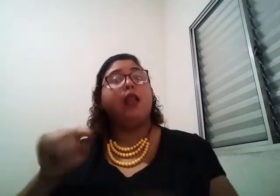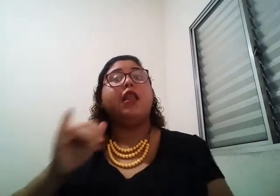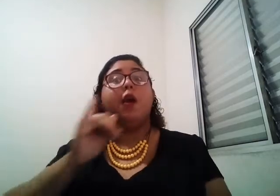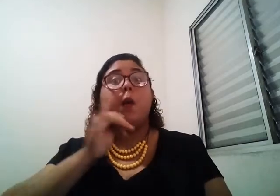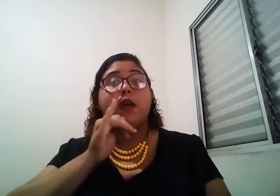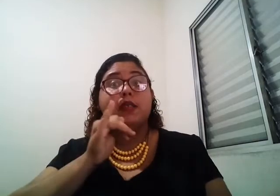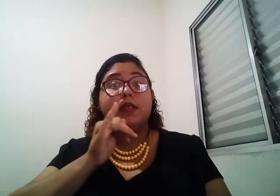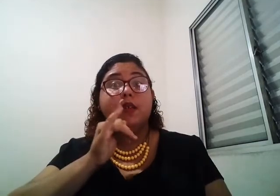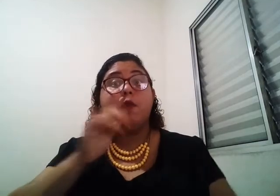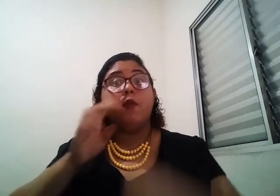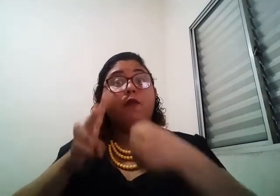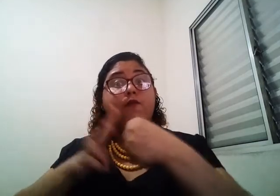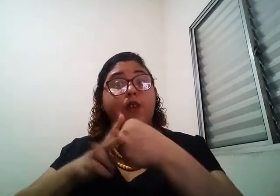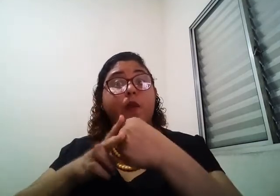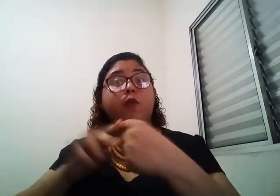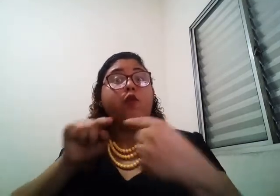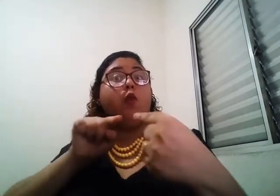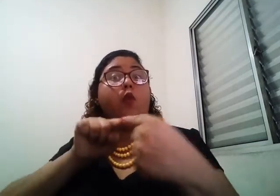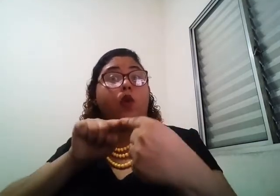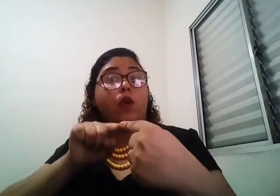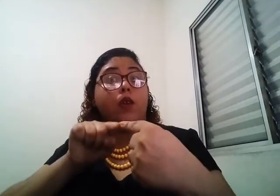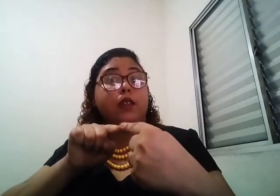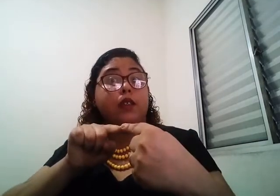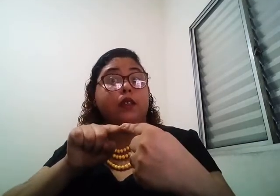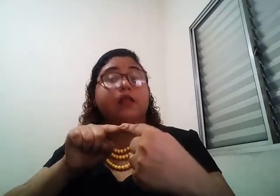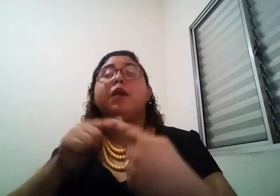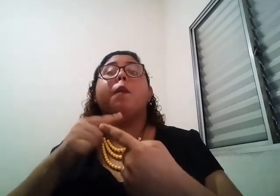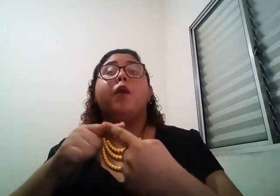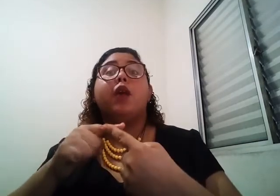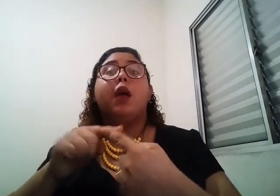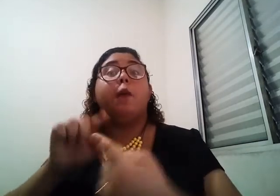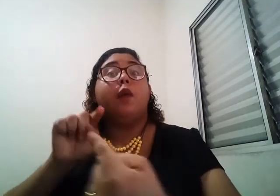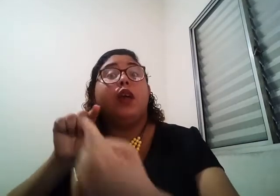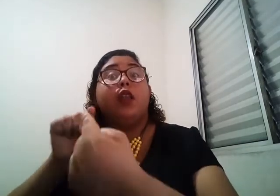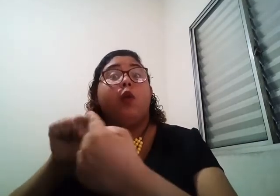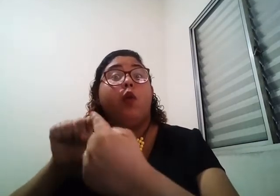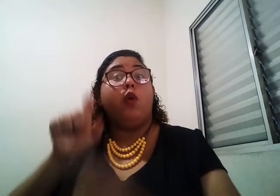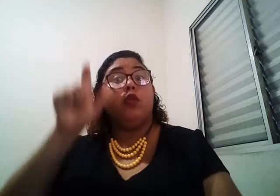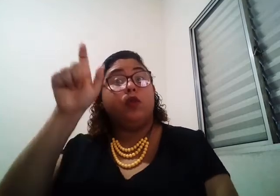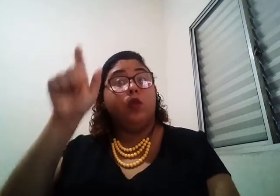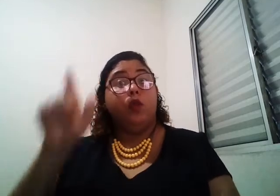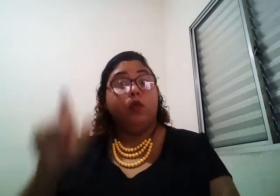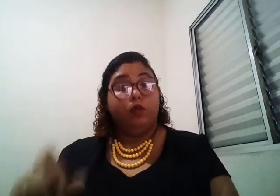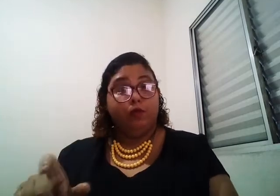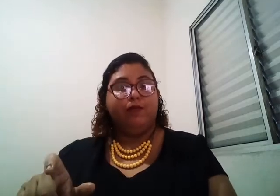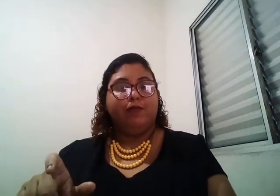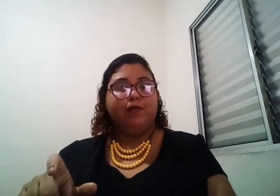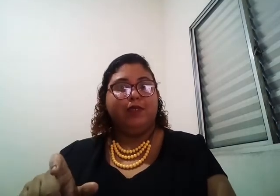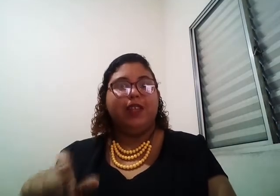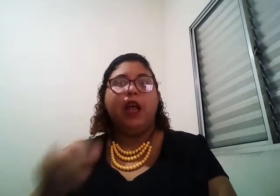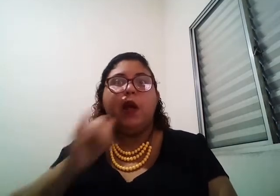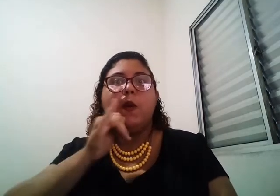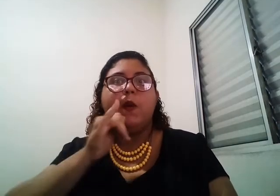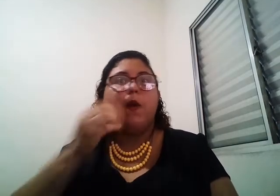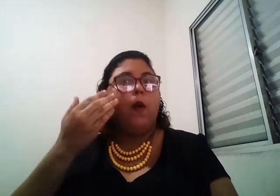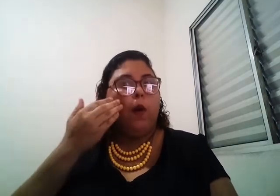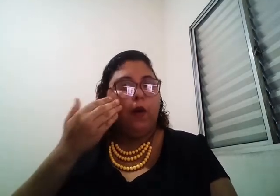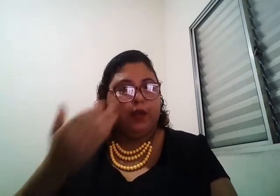com o sujeito, né? Ele concorda com o personagem. Percebam, eu avisei. Ou ele